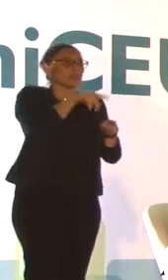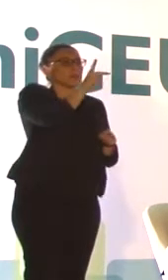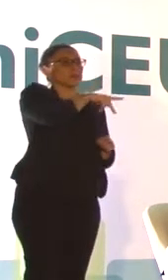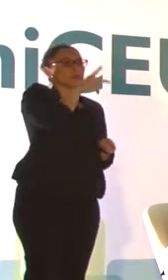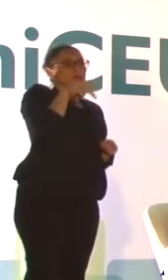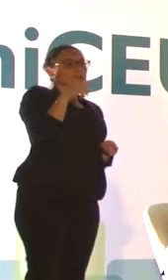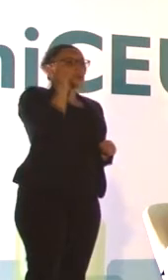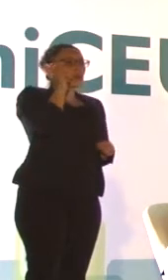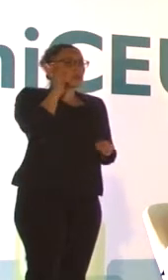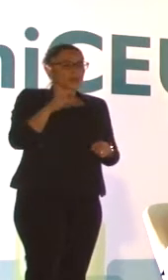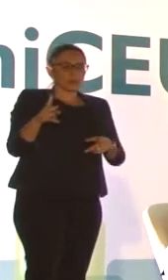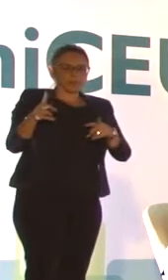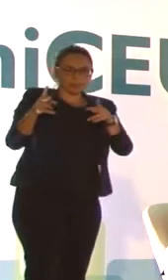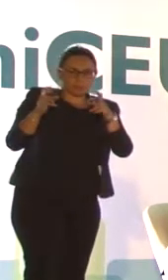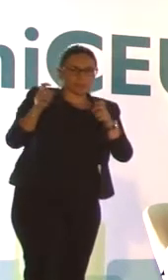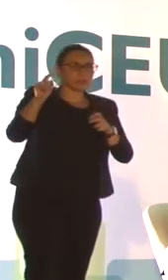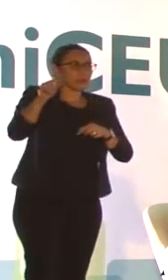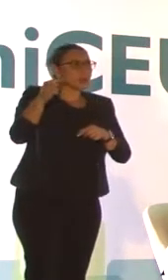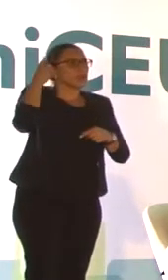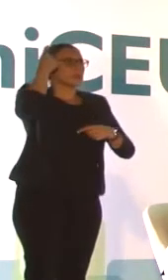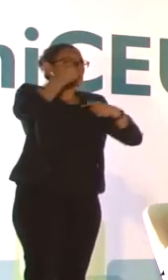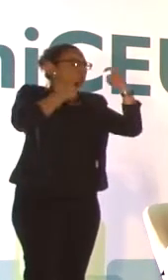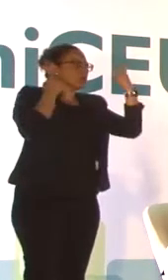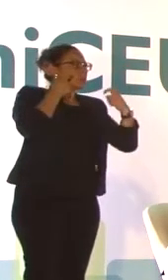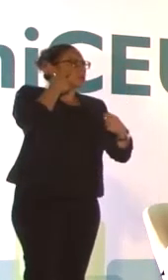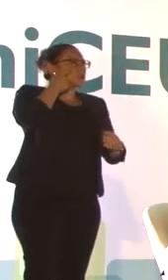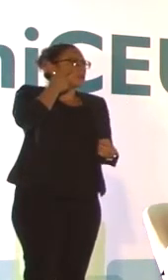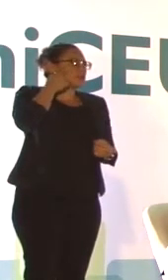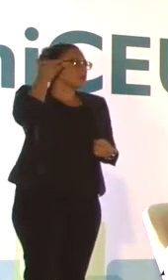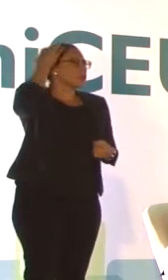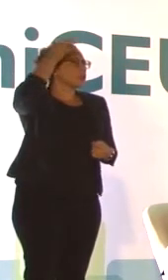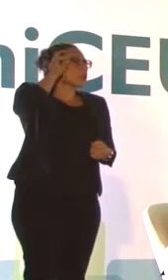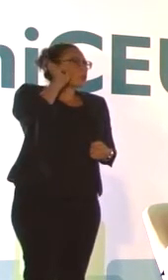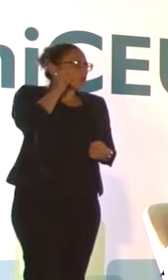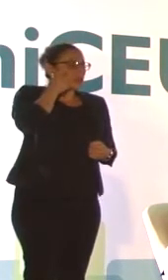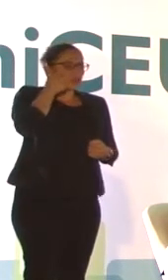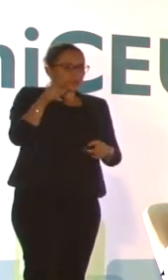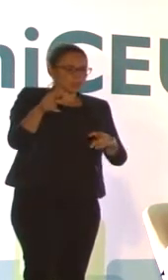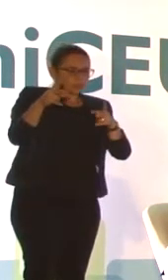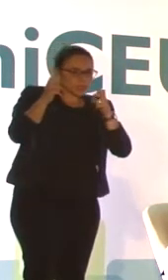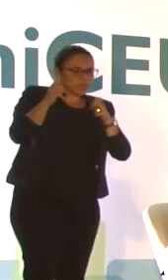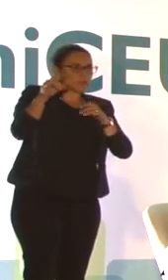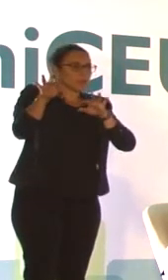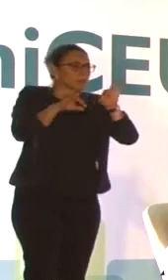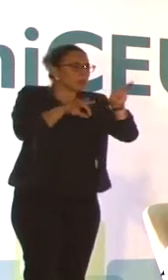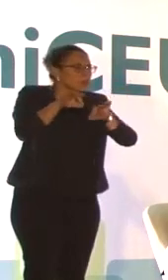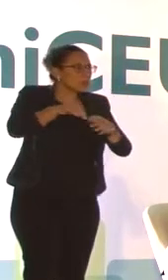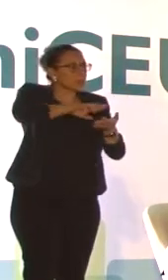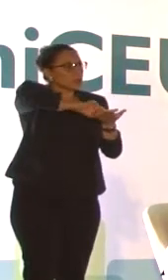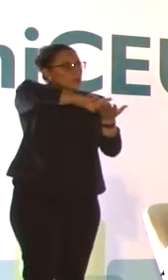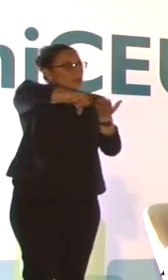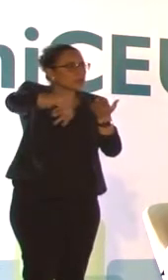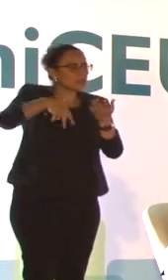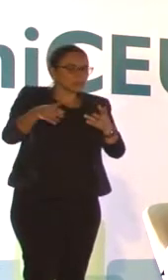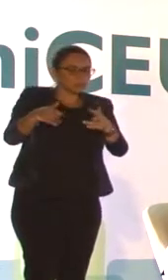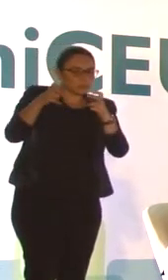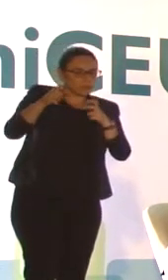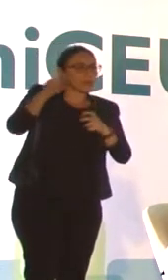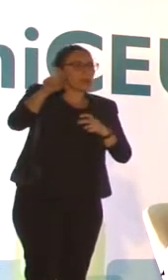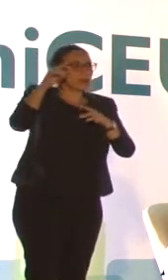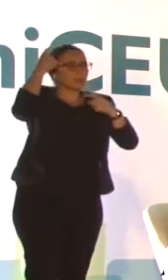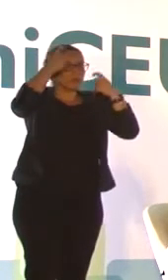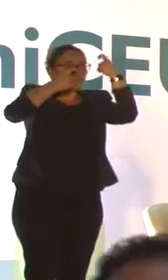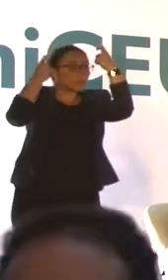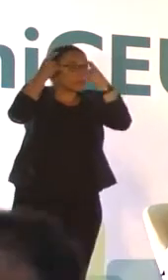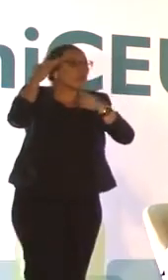visto várias ações dentro da cidade que mostram a preocupação com o futuro